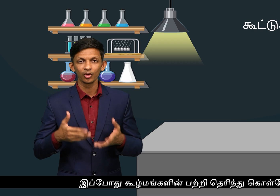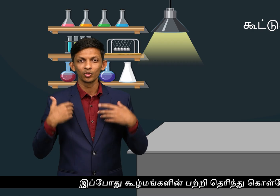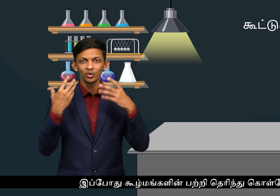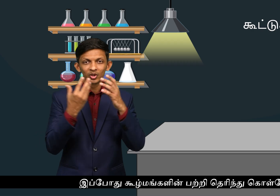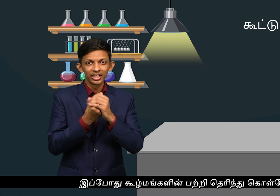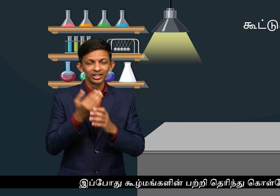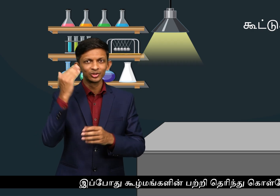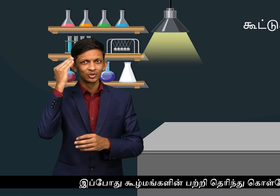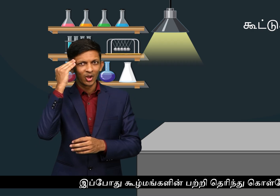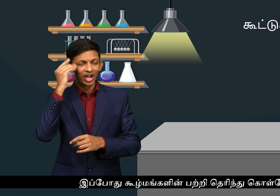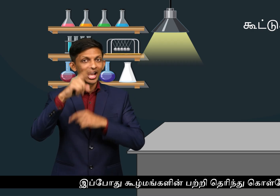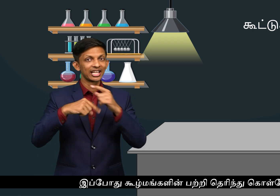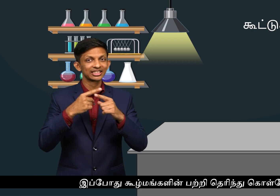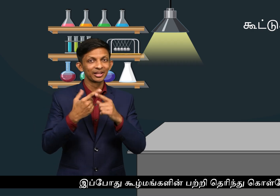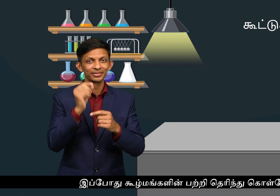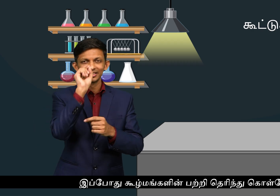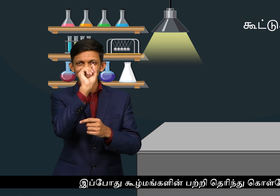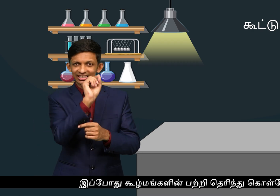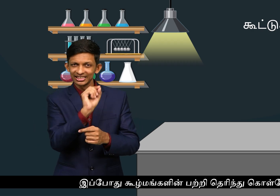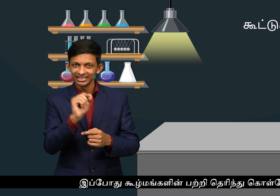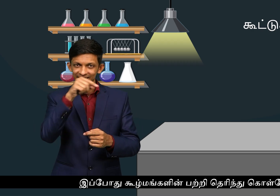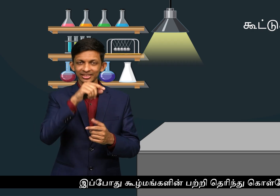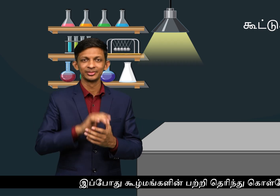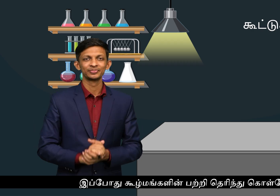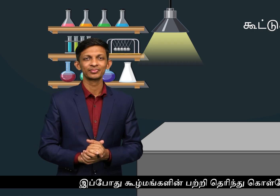இப்போது கூழ்மங்களின் பற்றி தெரிந்து கொள்வோம்.